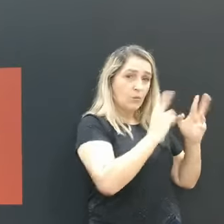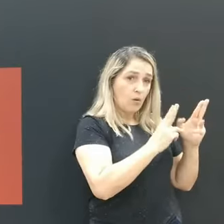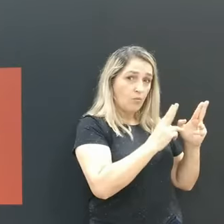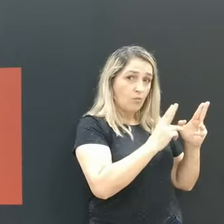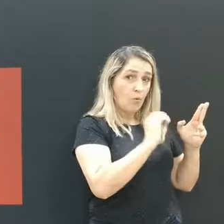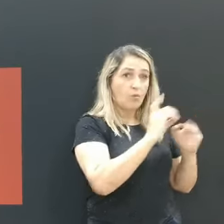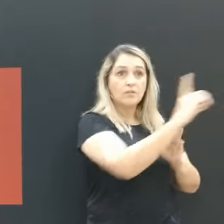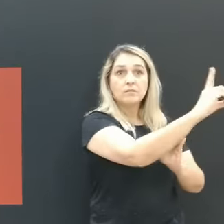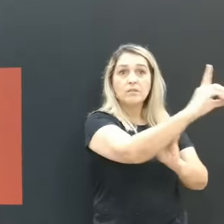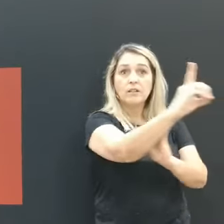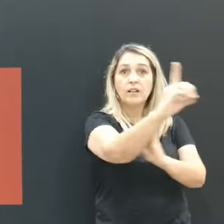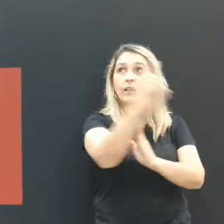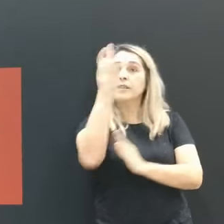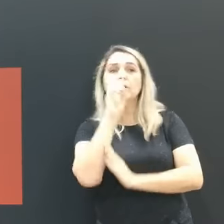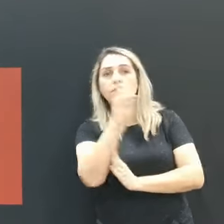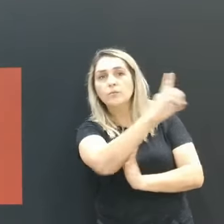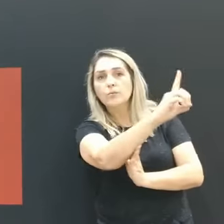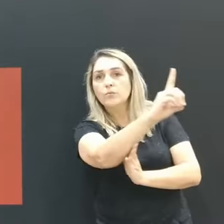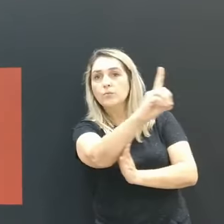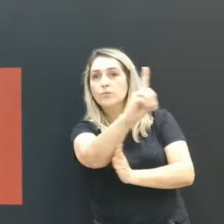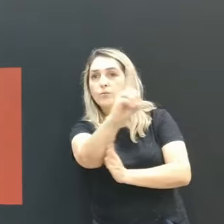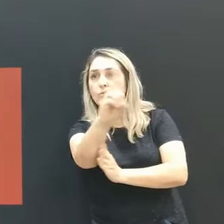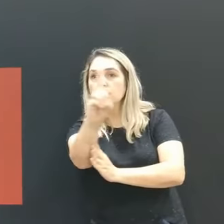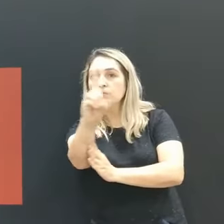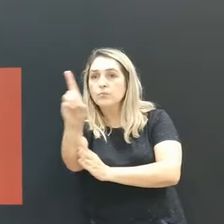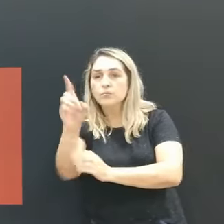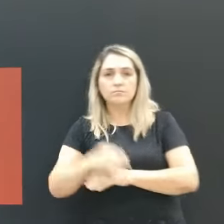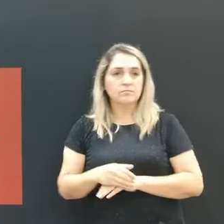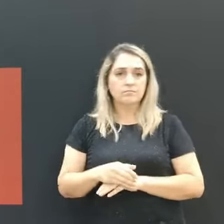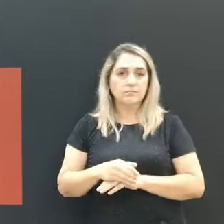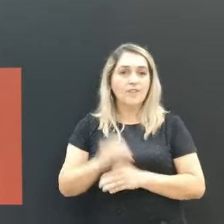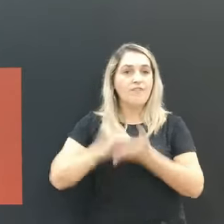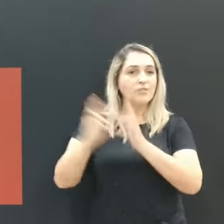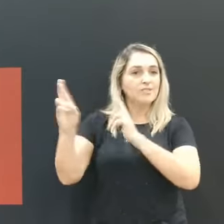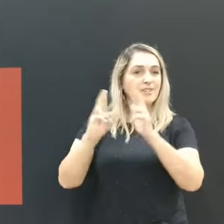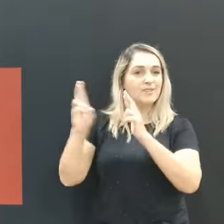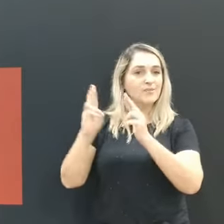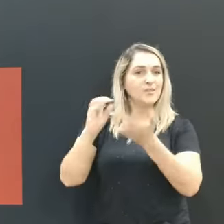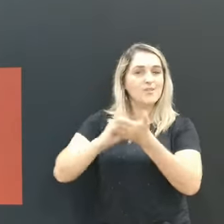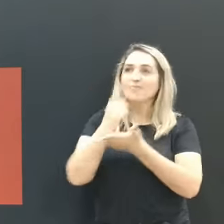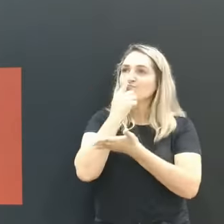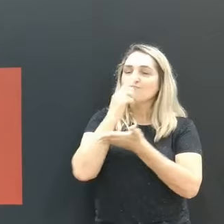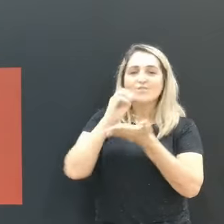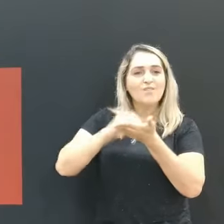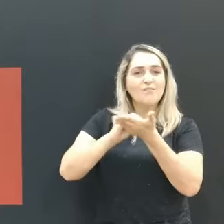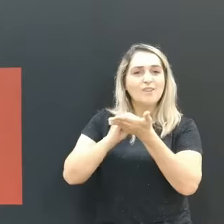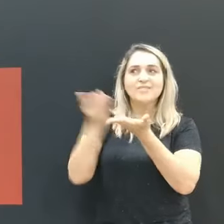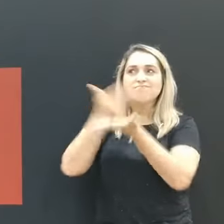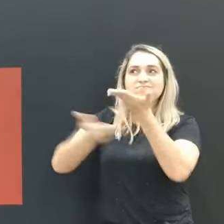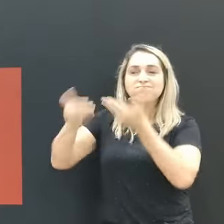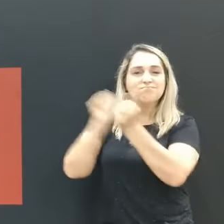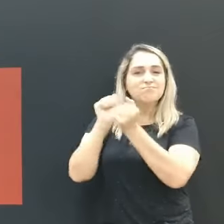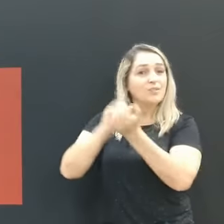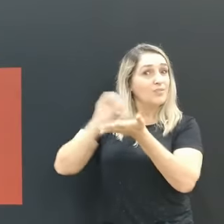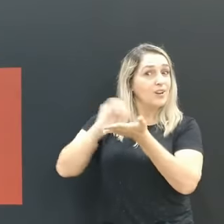dei anteriormente. Às vezes a gente vê tantas pessoas na rua, a gente olha, mas não temos intimidade, falta relacionamento, e com Deus é a mesma